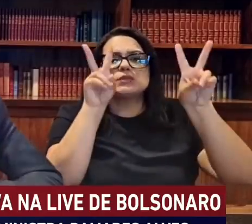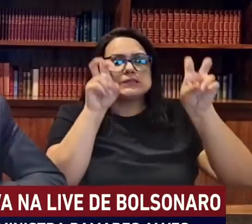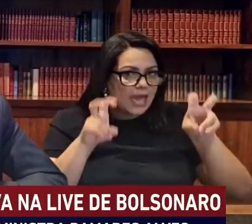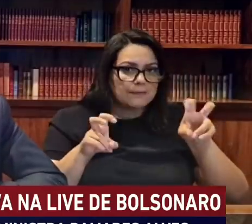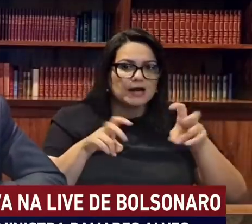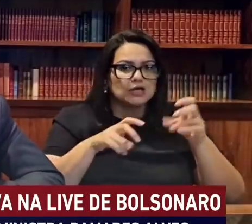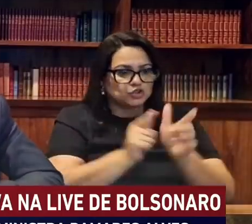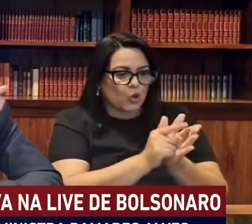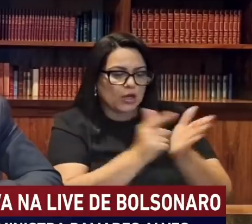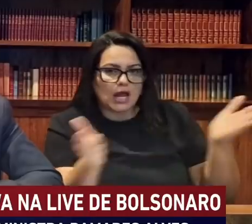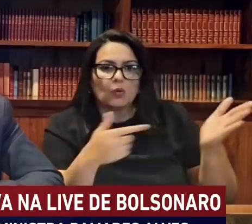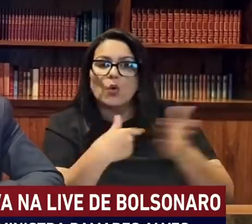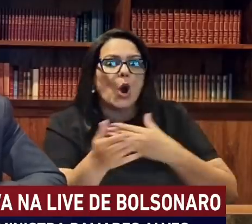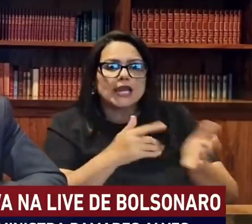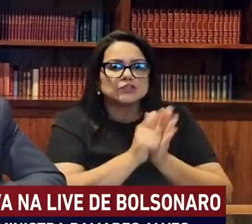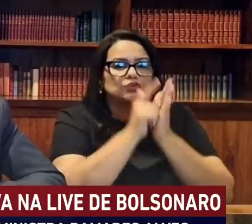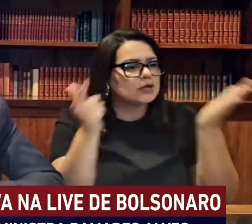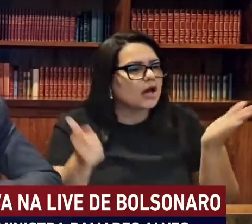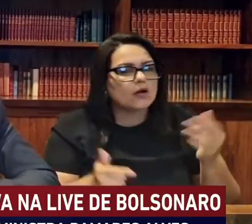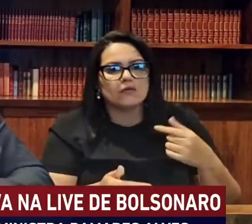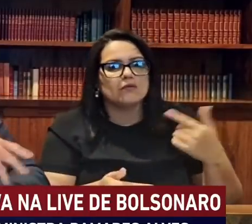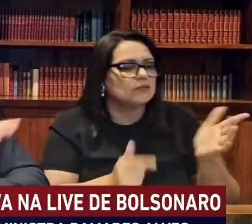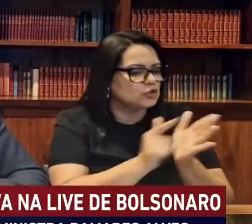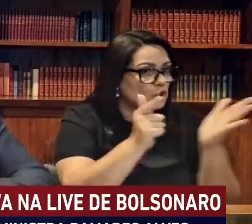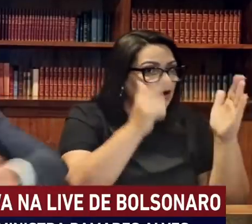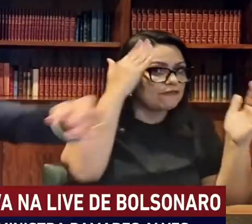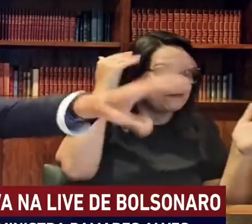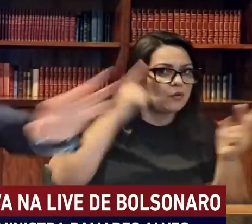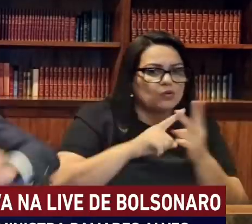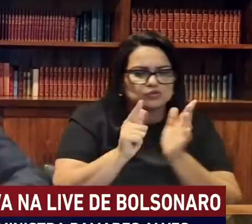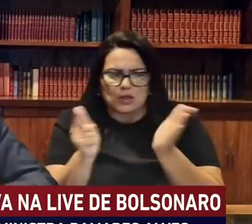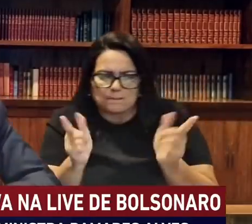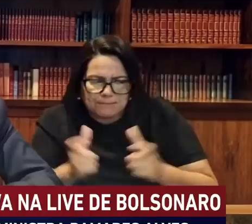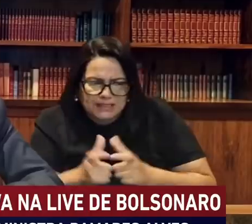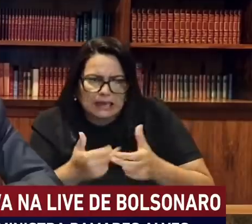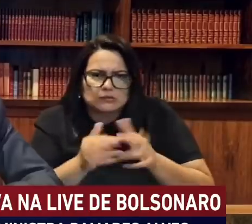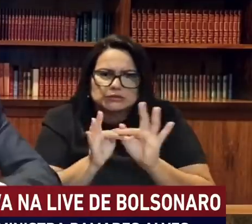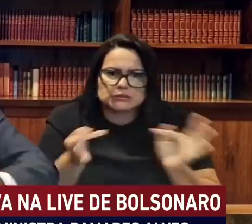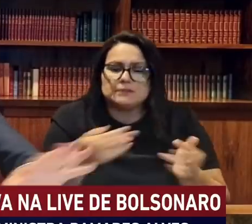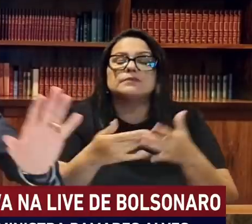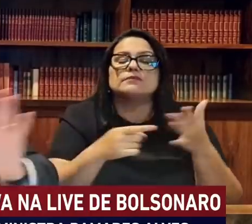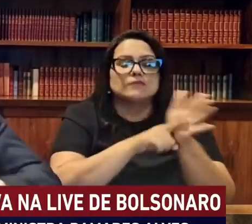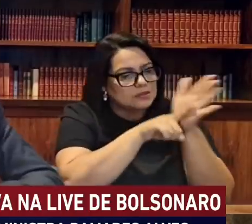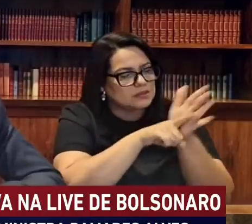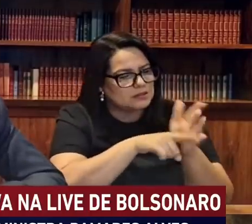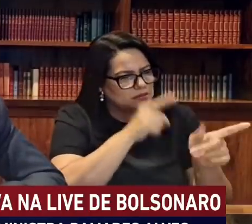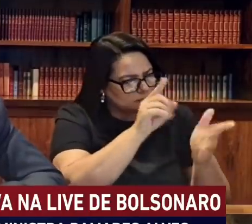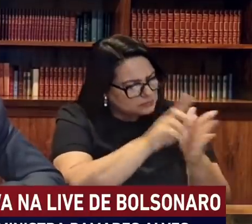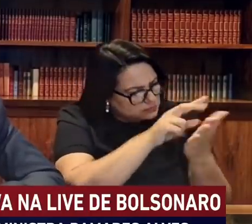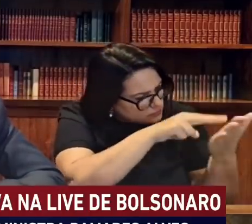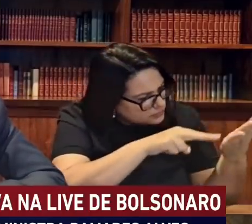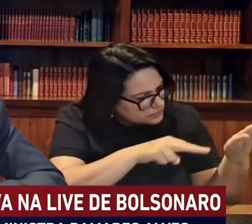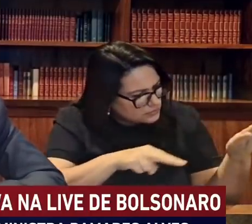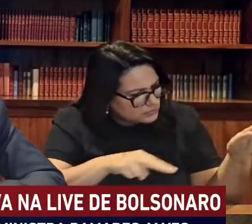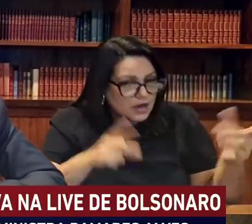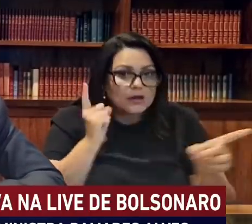aí. Se abrir qualquer jornaleco por aí, ou do Grandão, ou de bairro, do interior, de não sei de onde... Tem alguma coisa lá